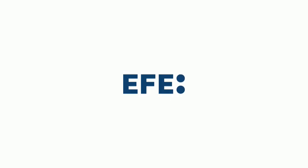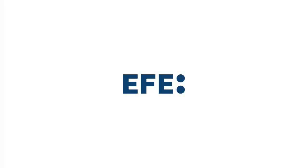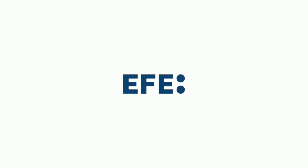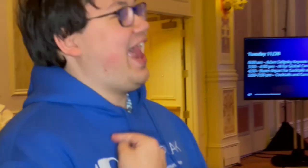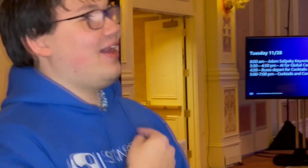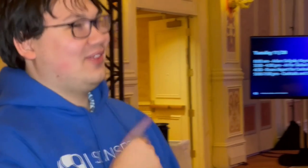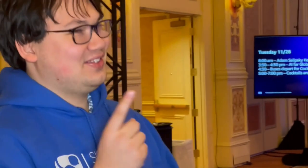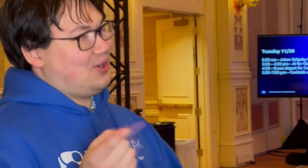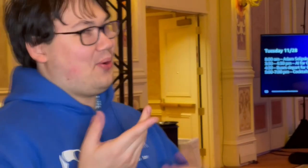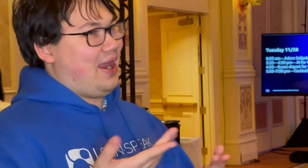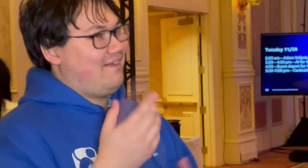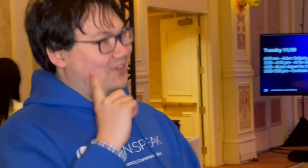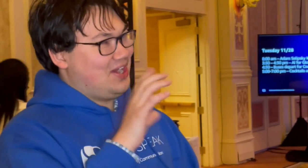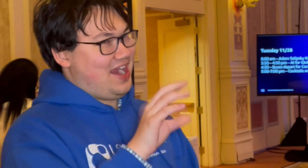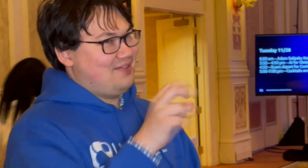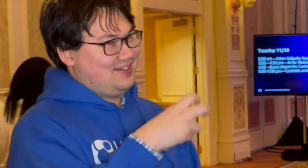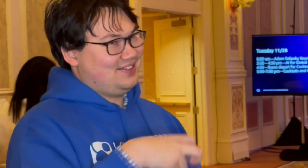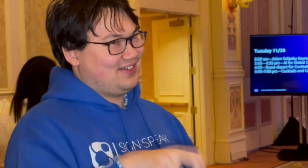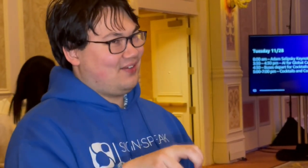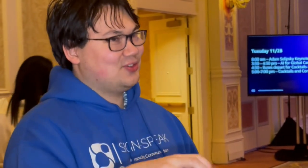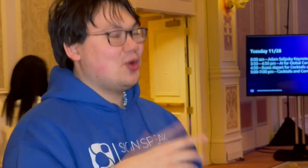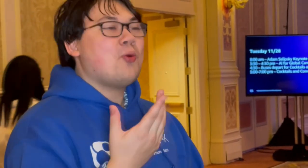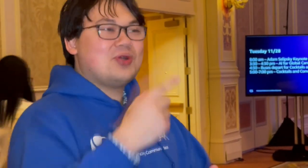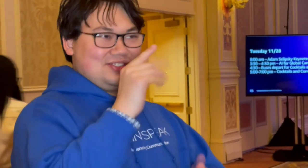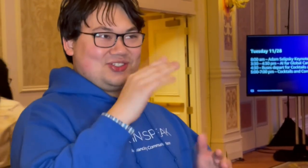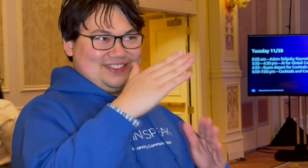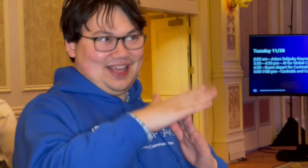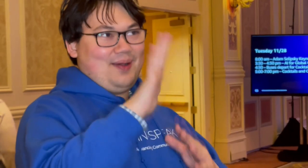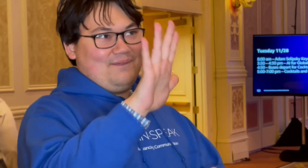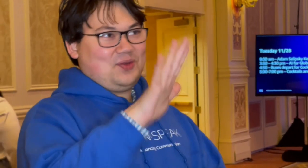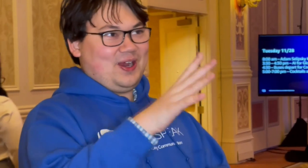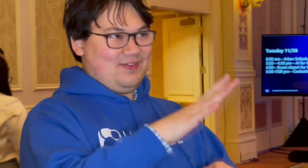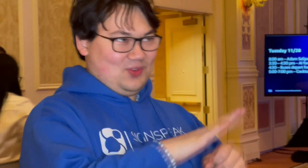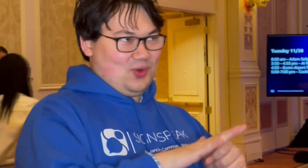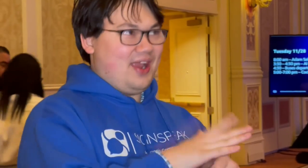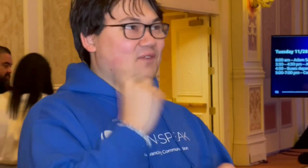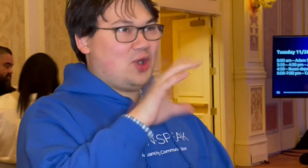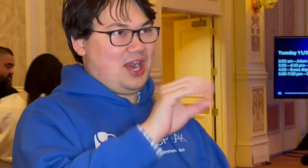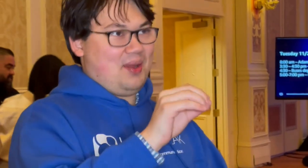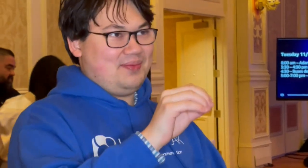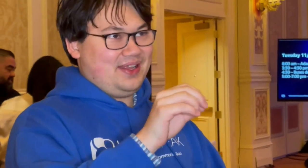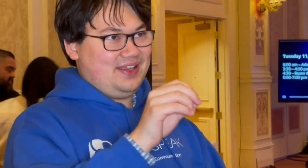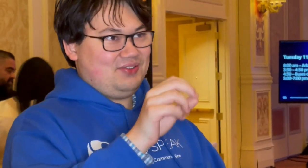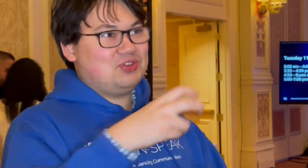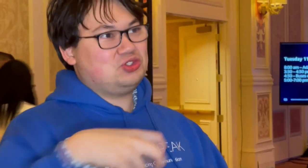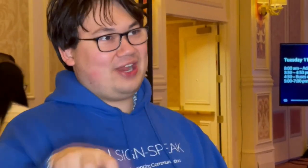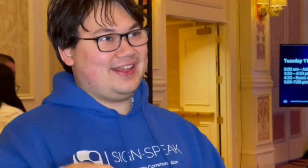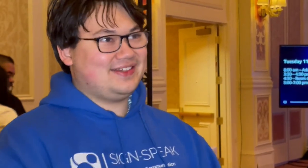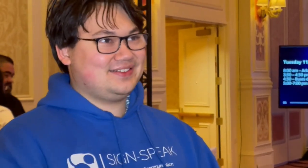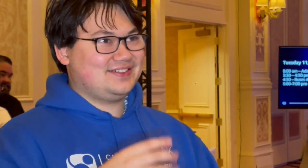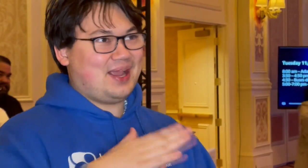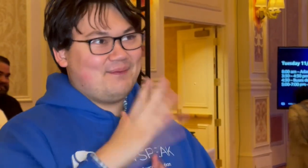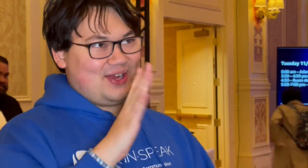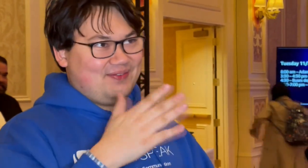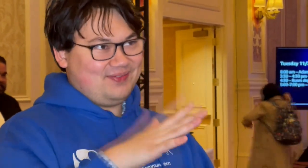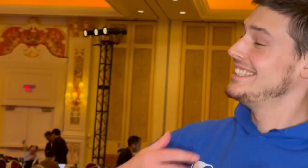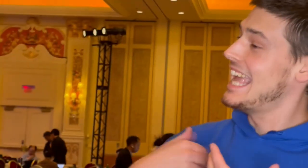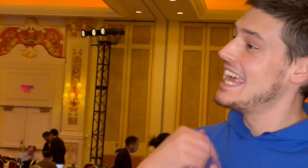Una emprendedora latina puede tener la llave para facilitar la integración de las personas sordas o con discapacidad en el habla.